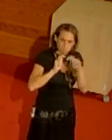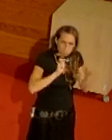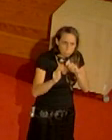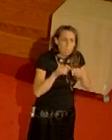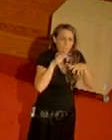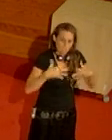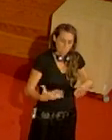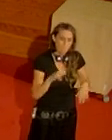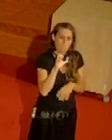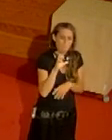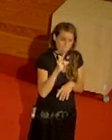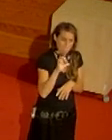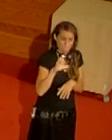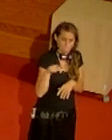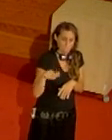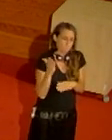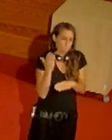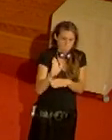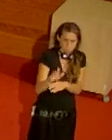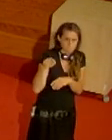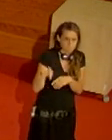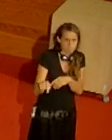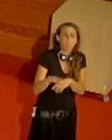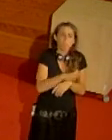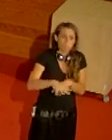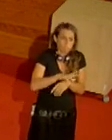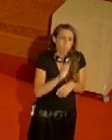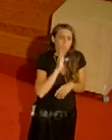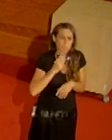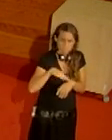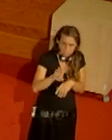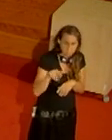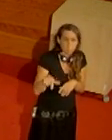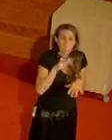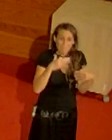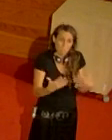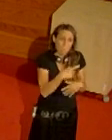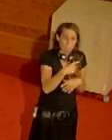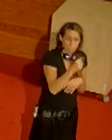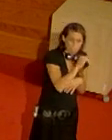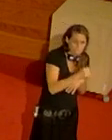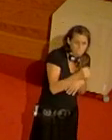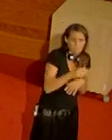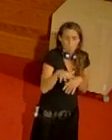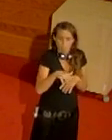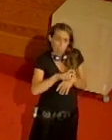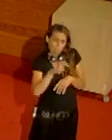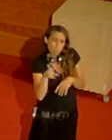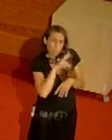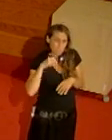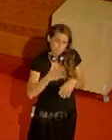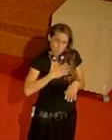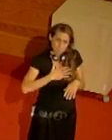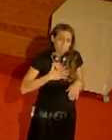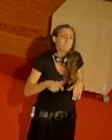Efe en Jerusalén y está a cargo de Israel cisjordania iraza donde hace seguimiento informativo de la actualidad y el conflicto